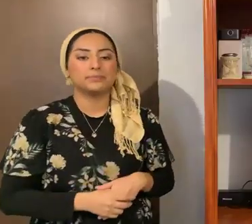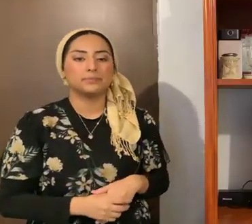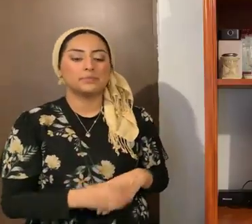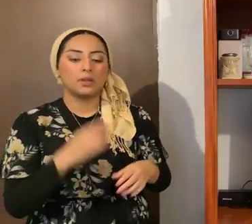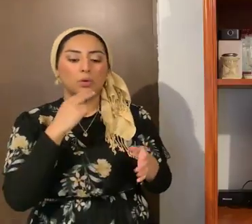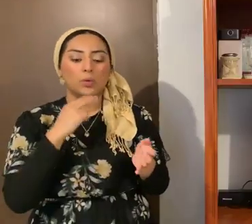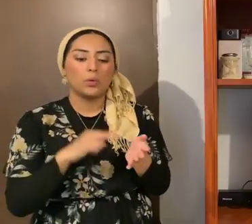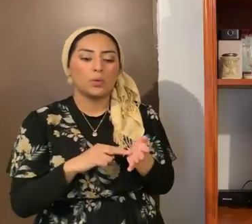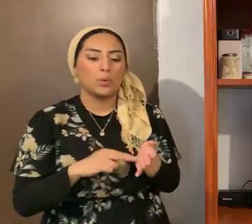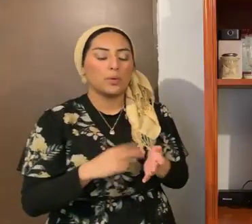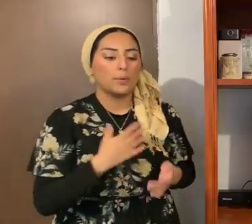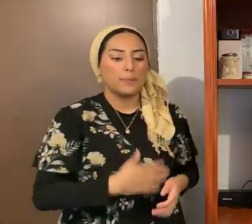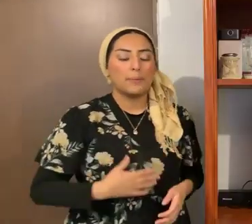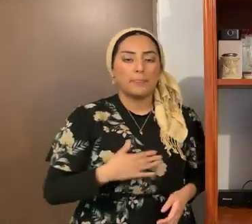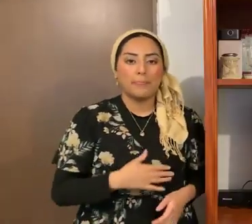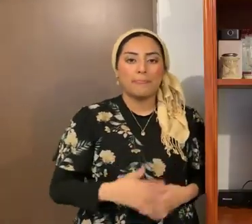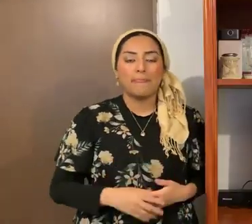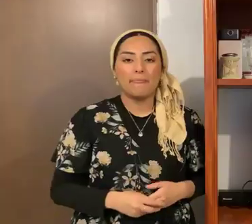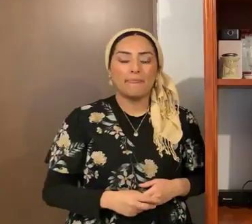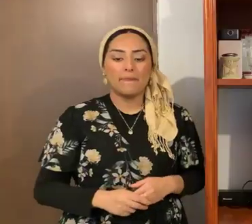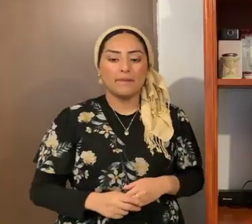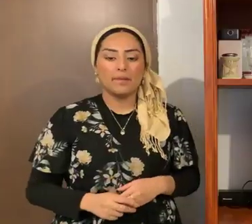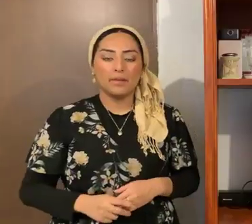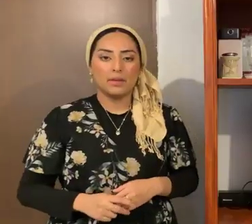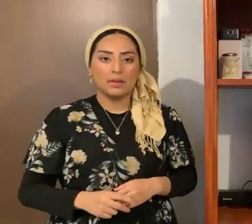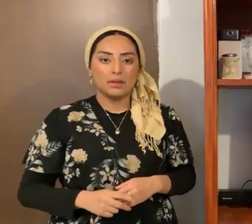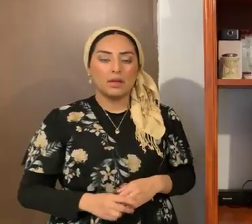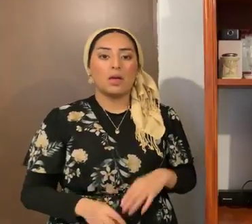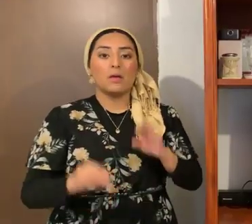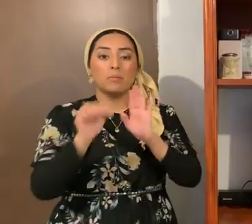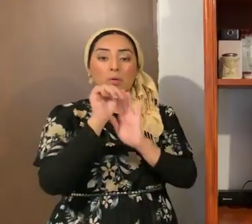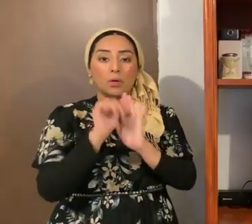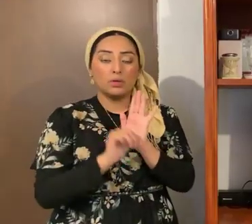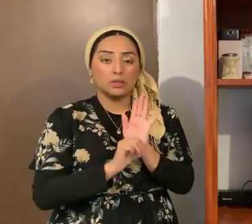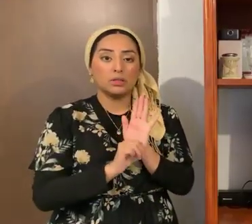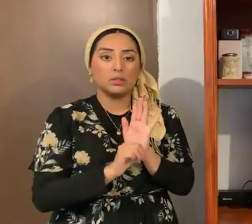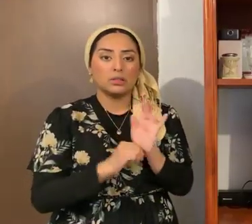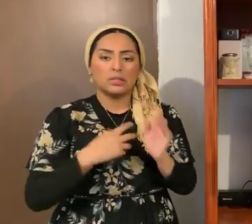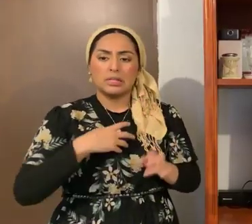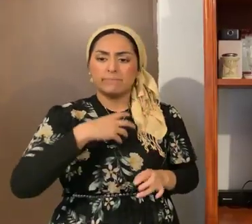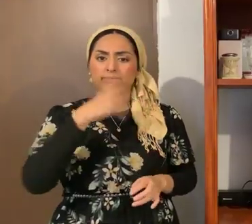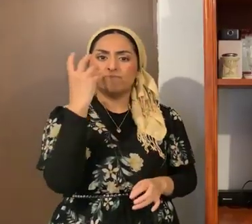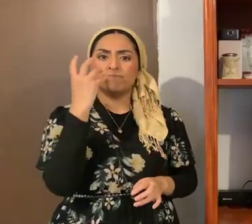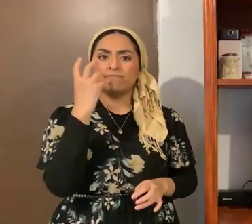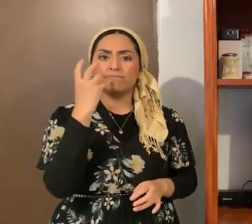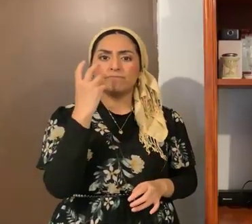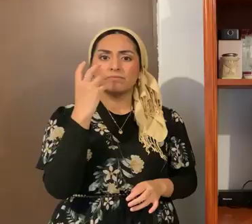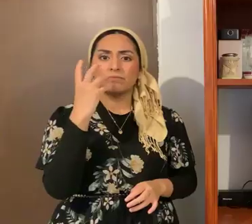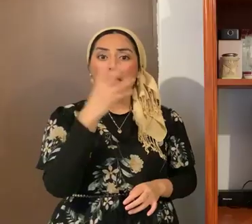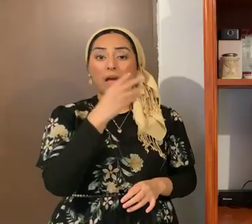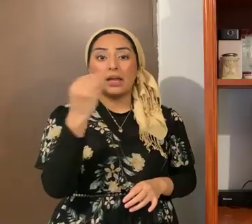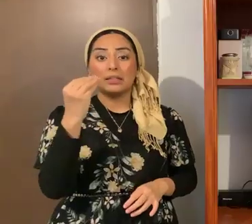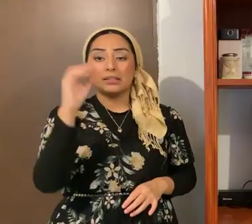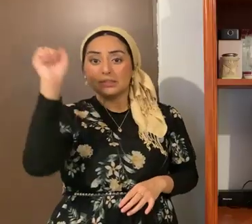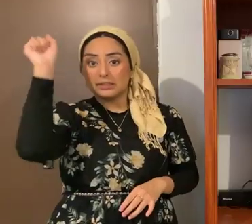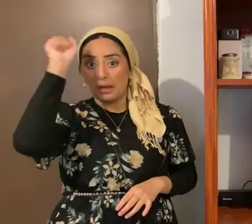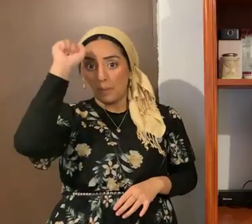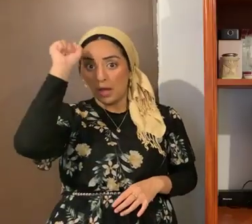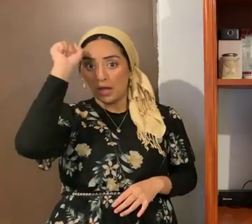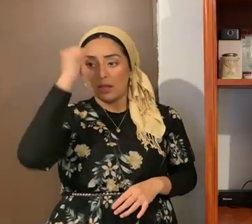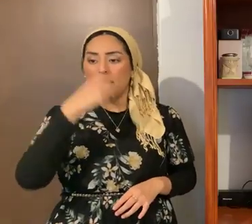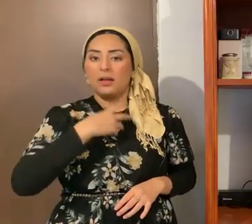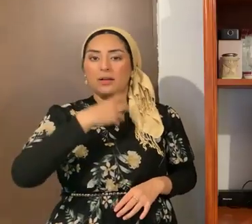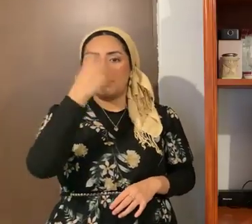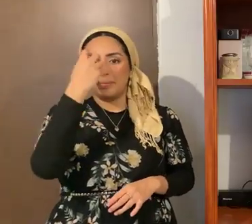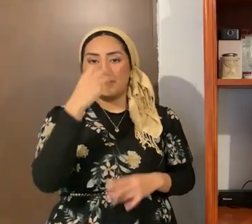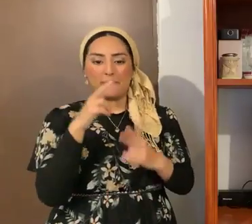¿pueden anotar esto, por favor? El enojo de Moshe y de Samuel, el enojo